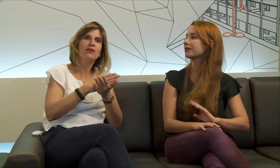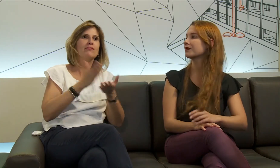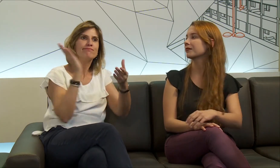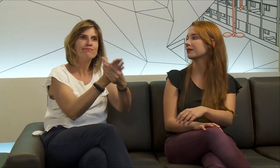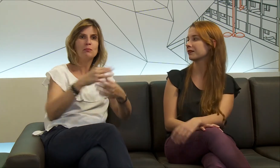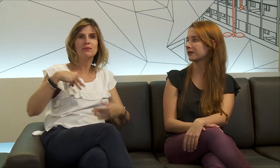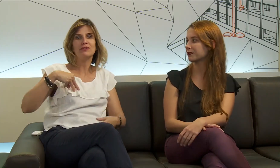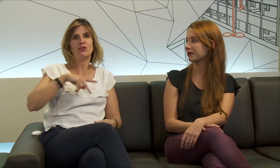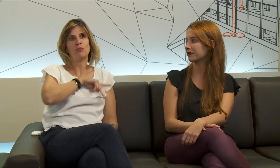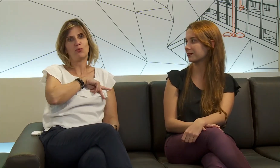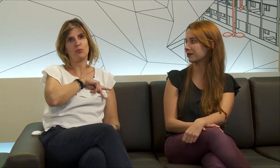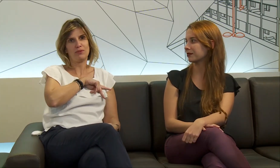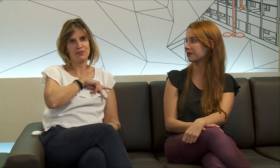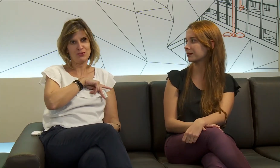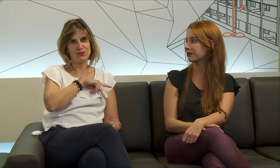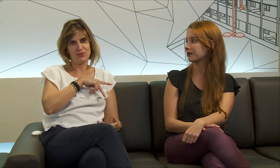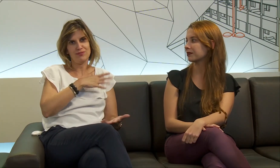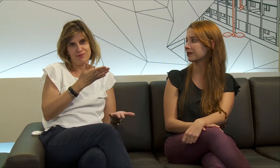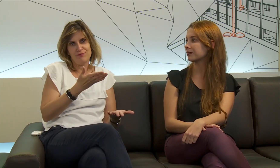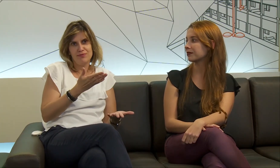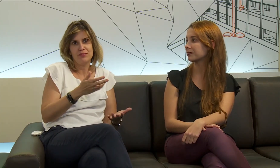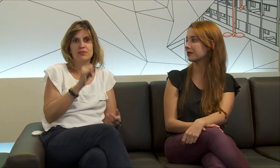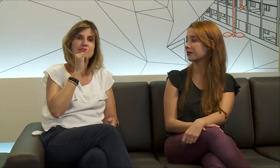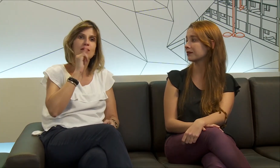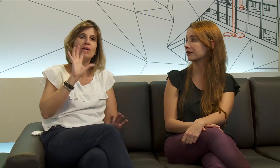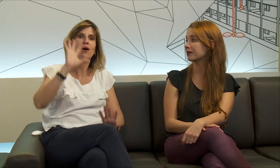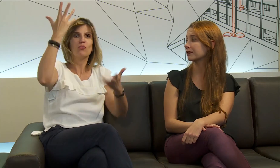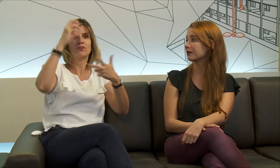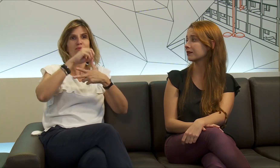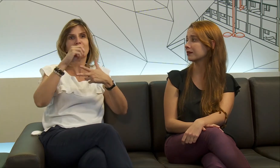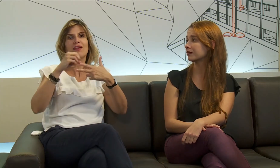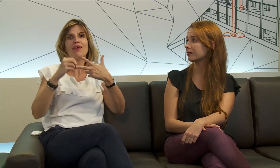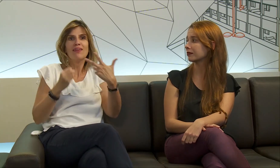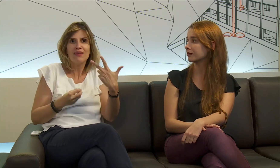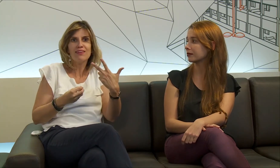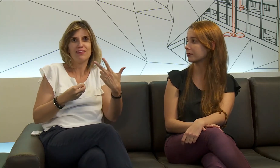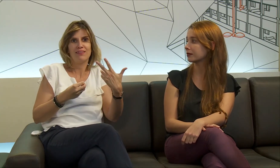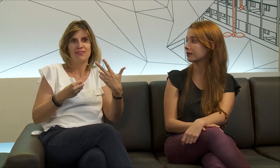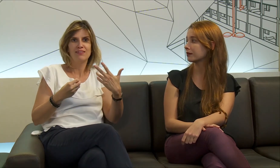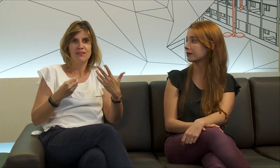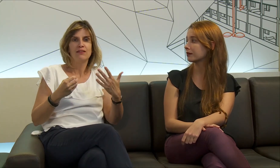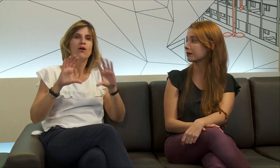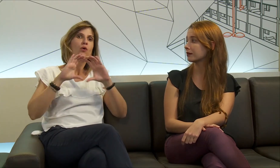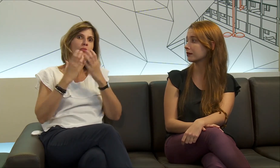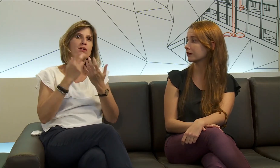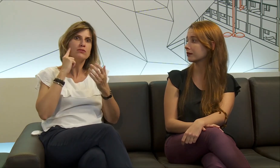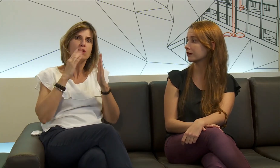ela começa a entrar, por exemplo, no Ministério Público com demandas, com